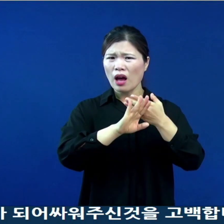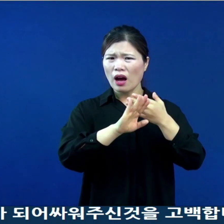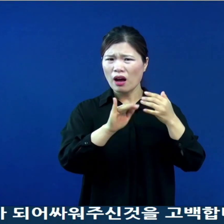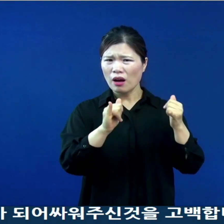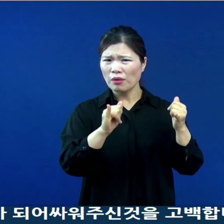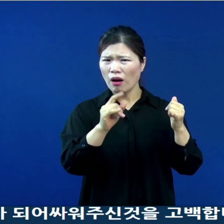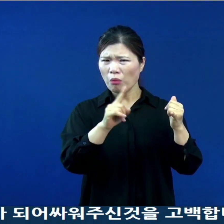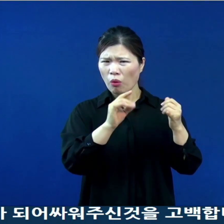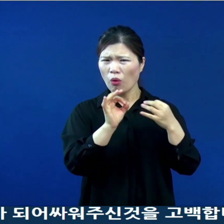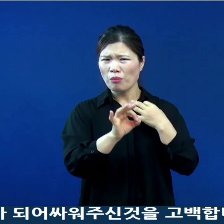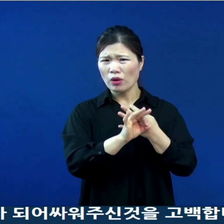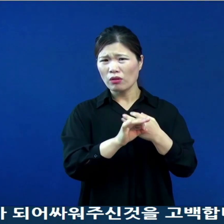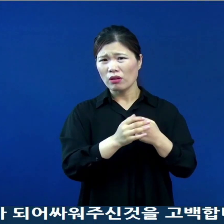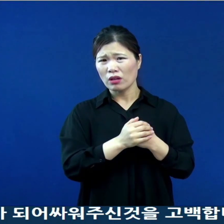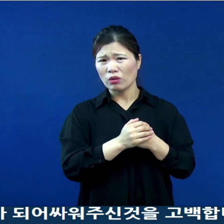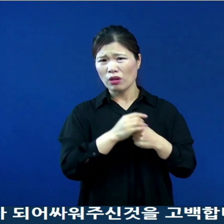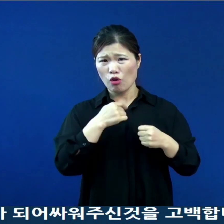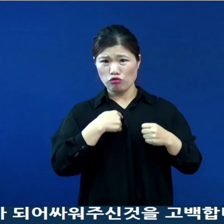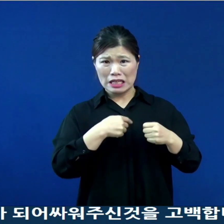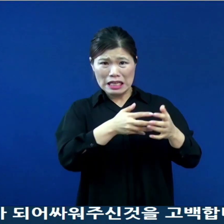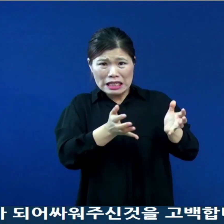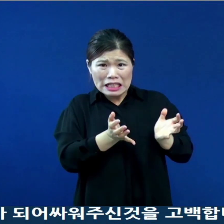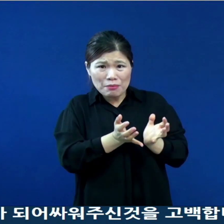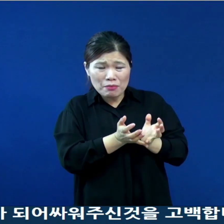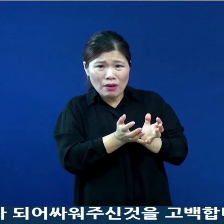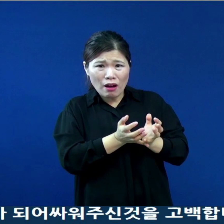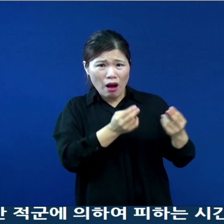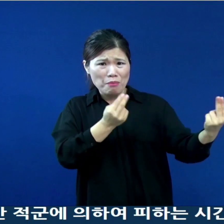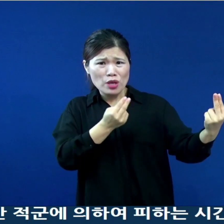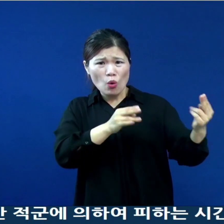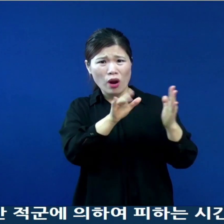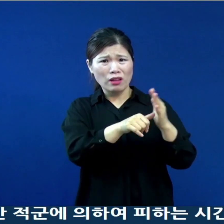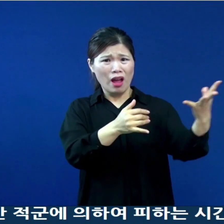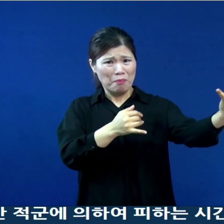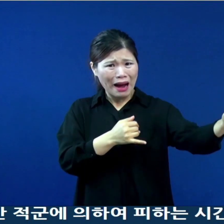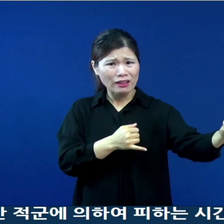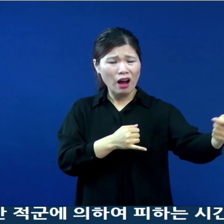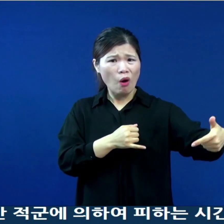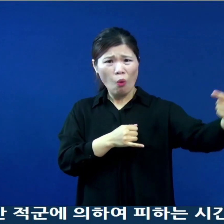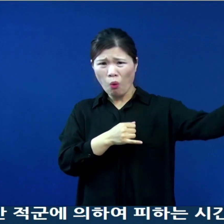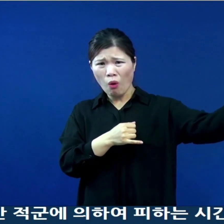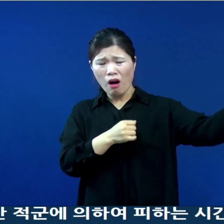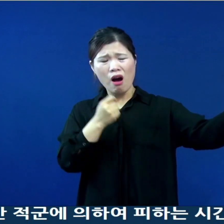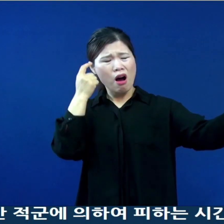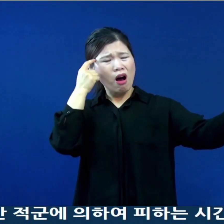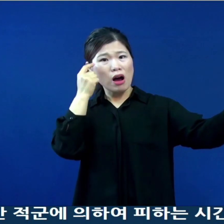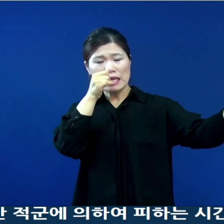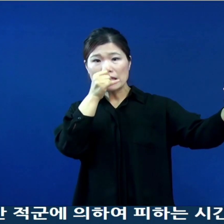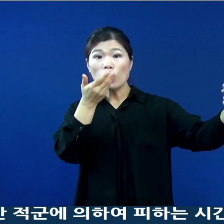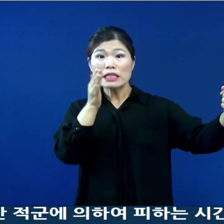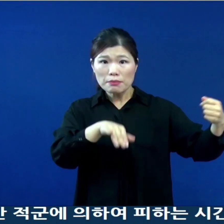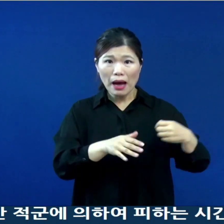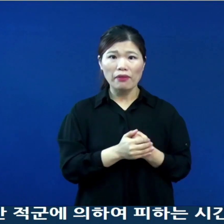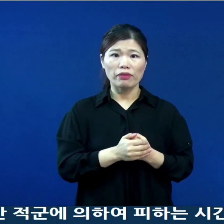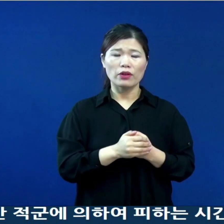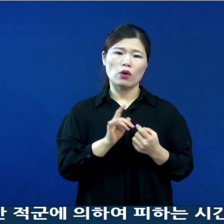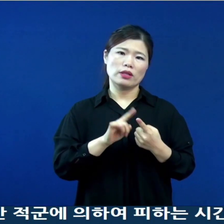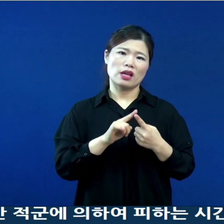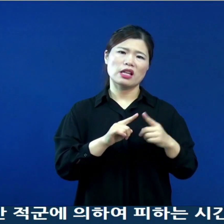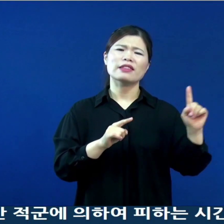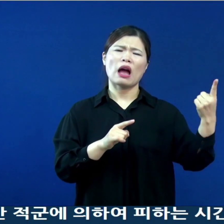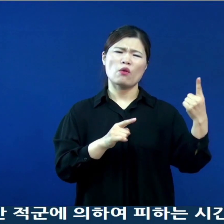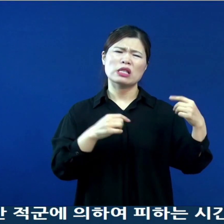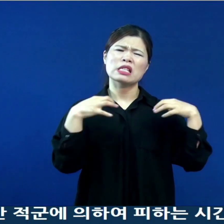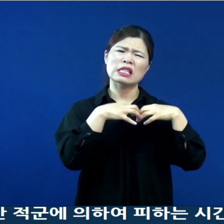적군보다 적은 것 같은 그런 왜소함 가운데 싸웠는데 아주 가끔은 그가 싸우고 있는